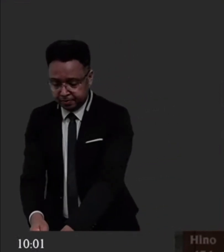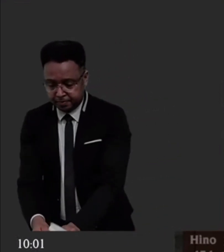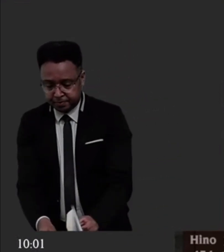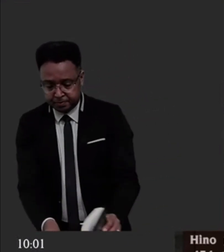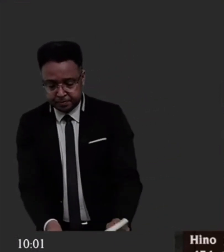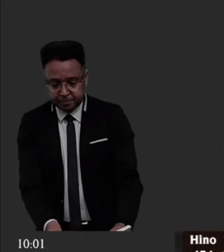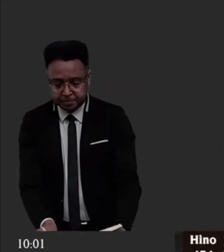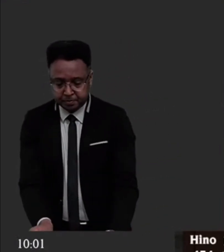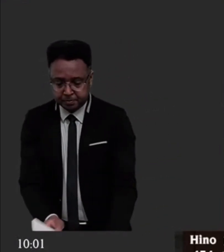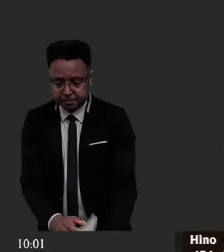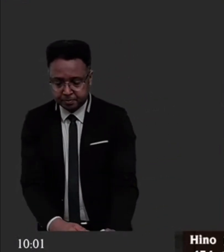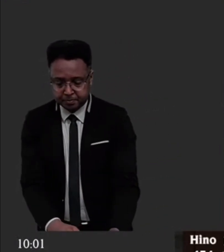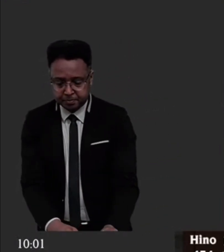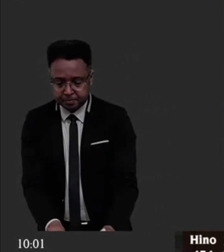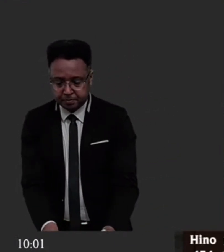454.